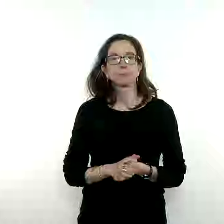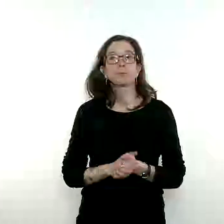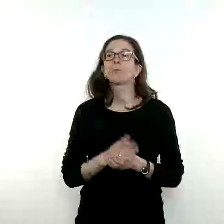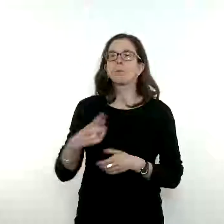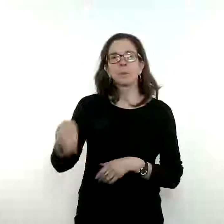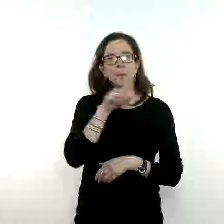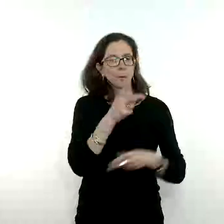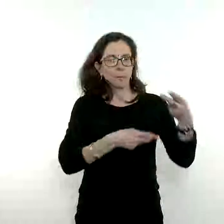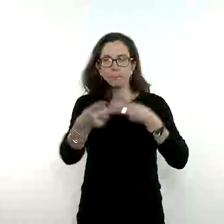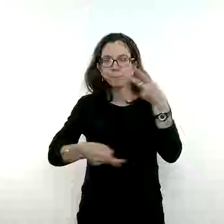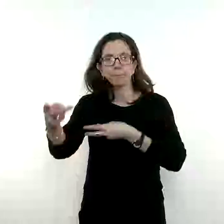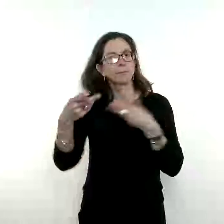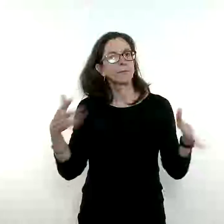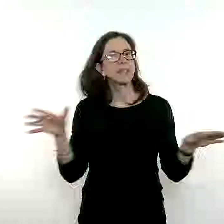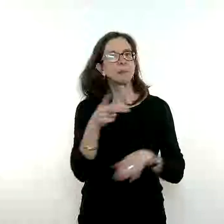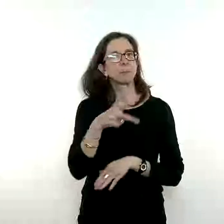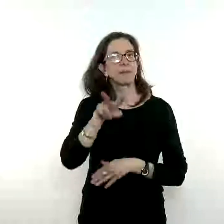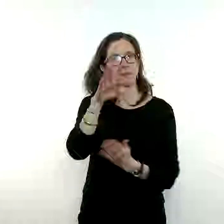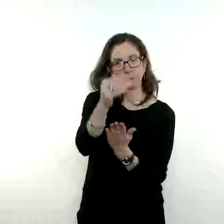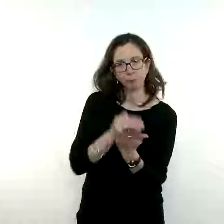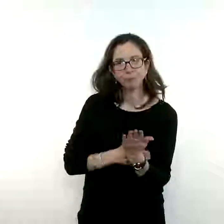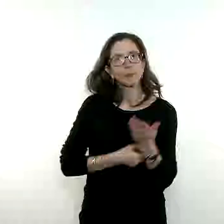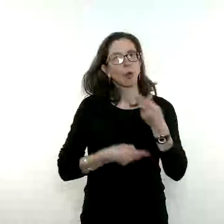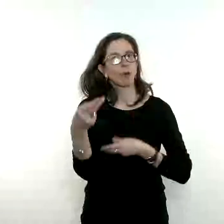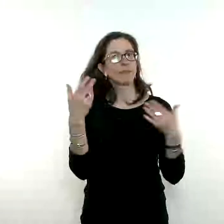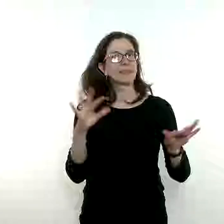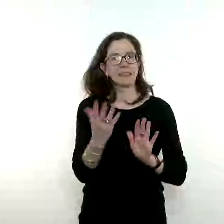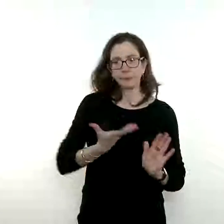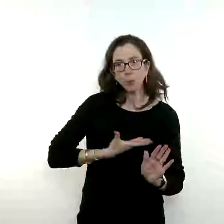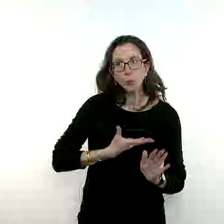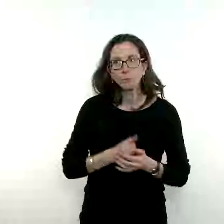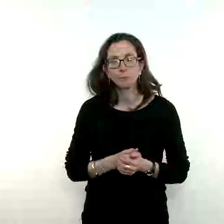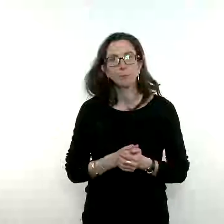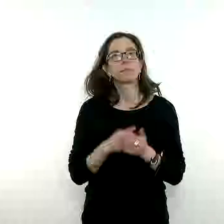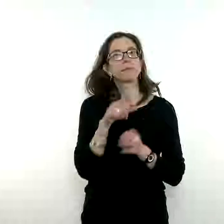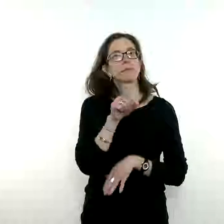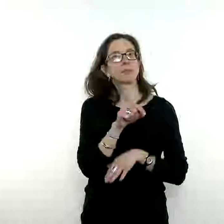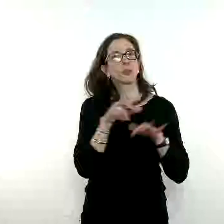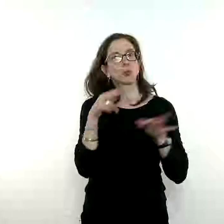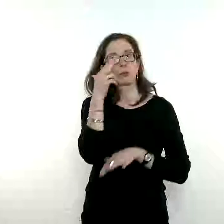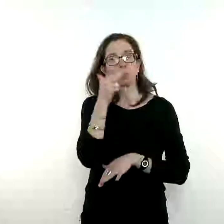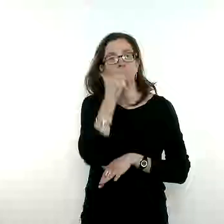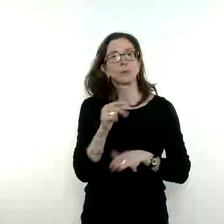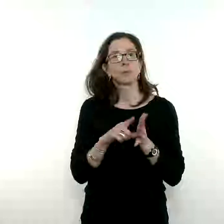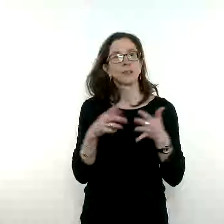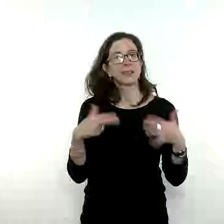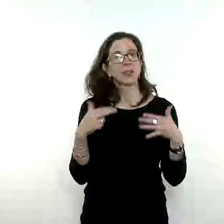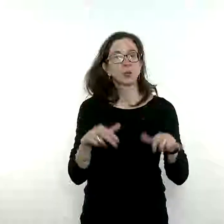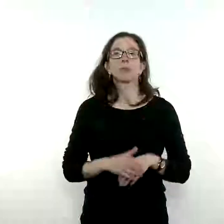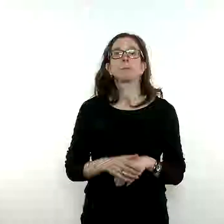reçu les procès-verbaux de la séance du 28 novembre 2018 et de la séance du 19